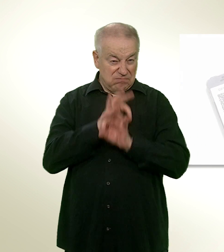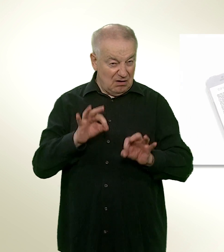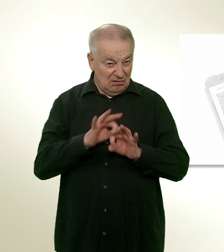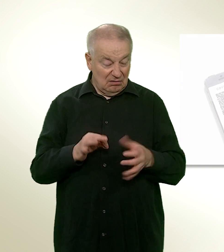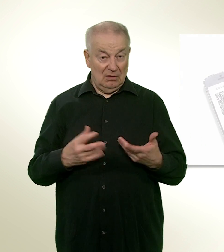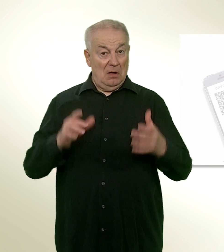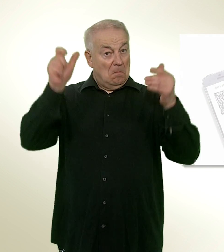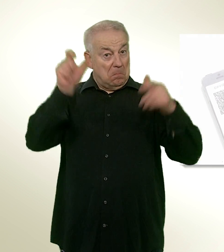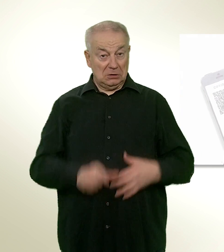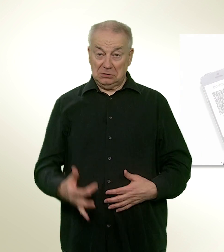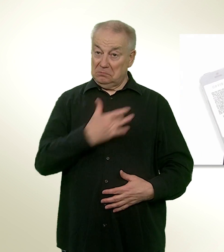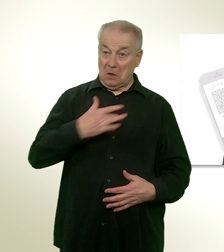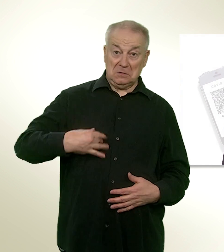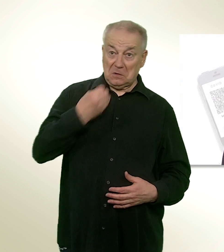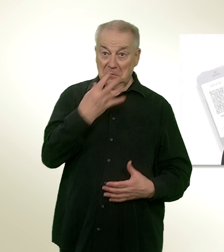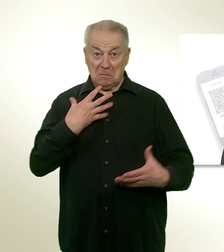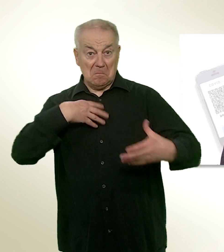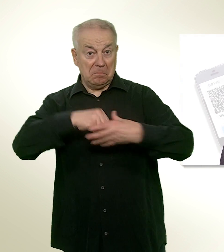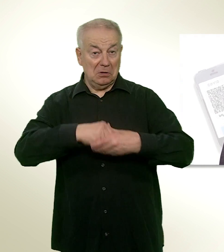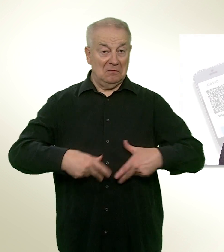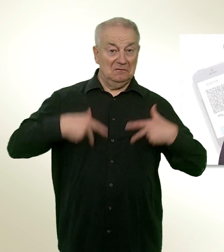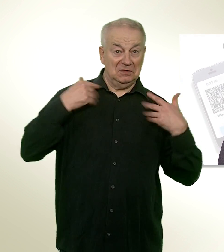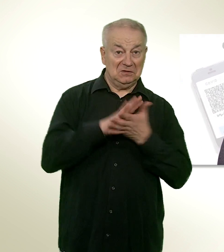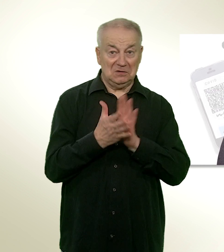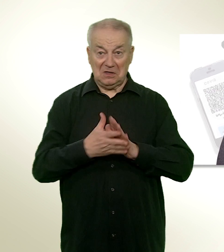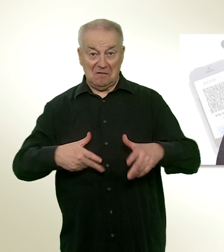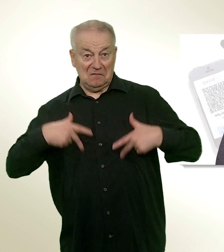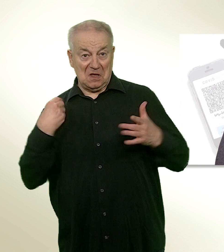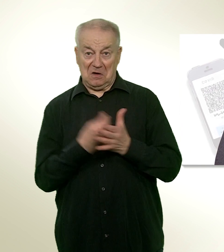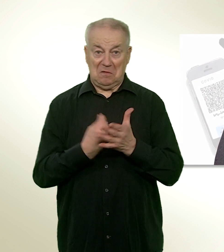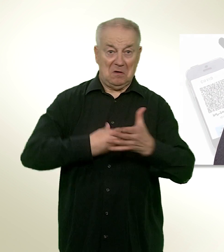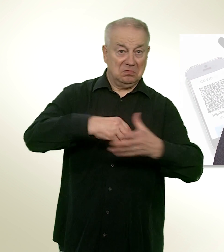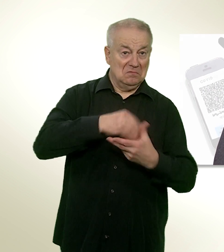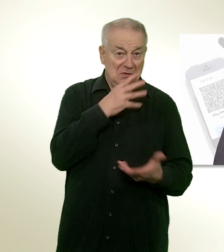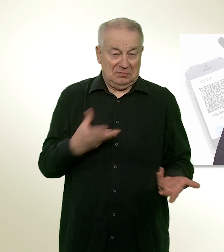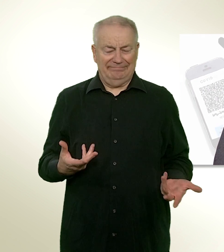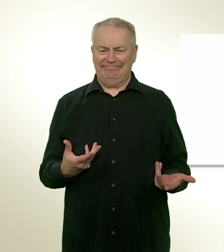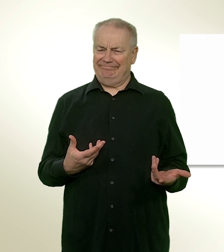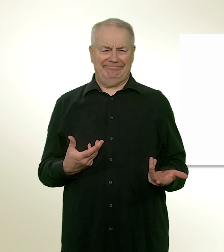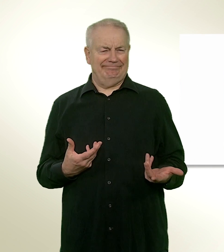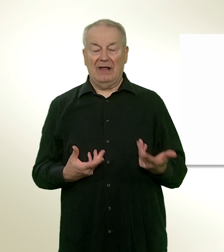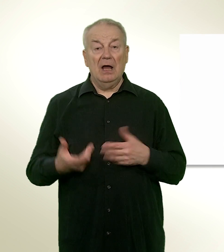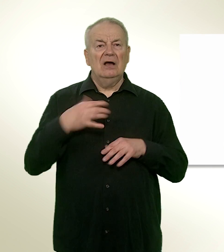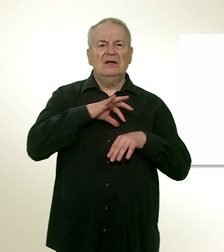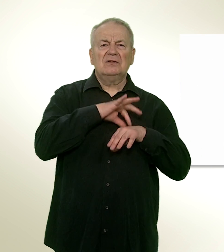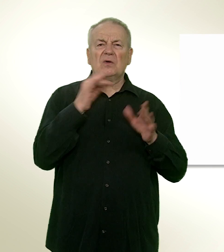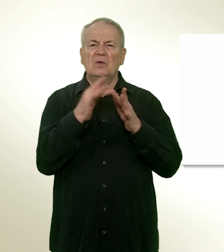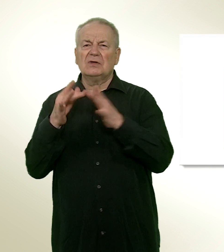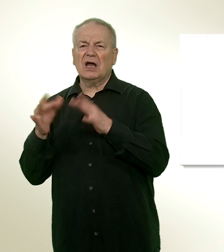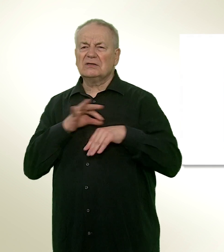parfaite santé ne peuvent plus prendre part à la vie sociale et économique. Il estime aussi que le traçage des contacts dans toute la Suisse oblige